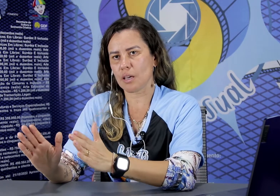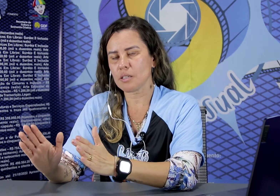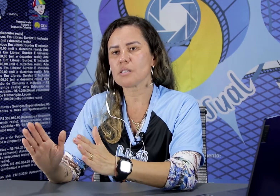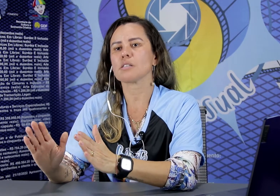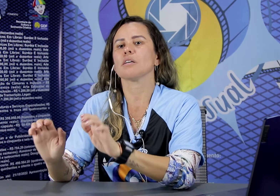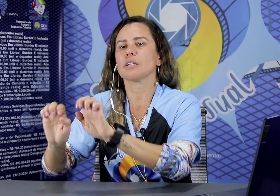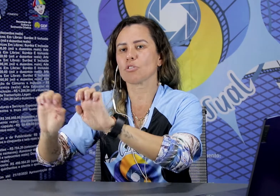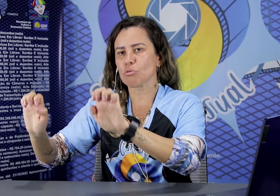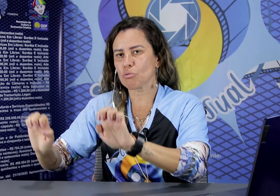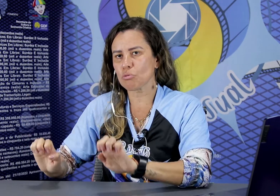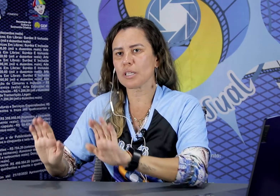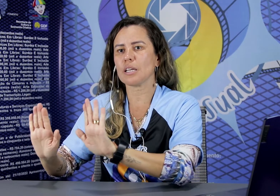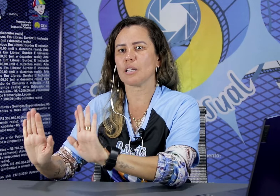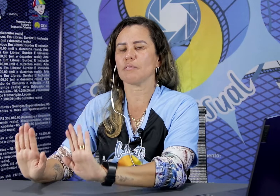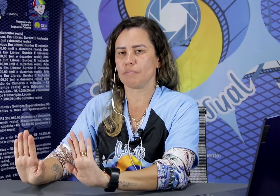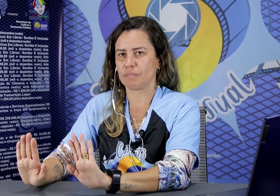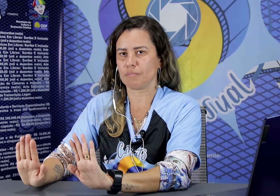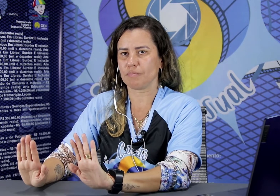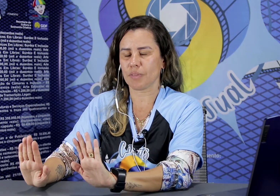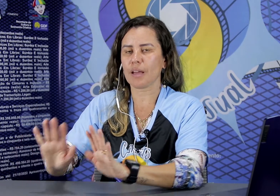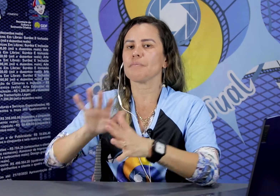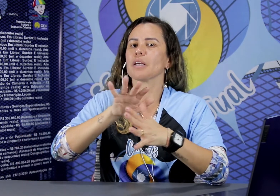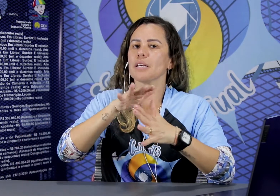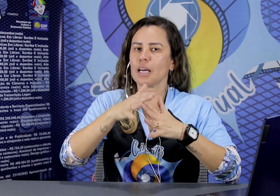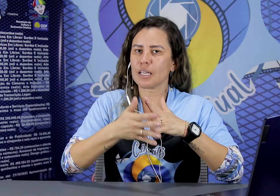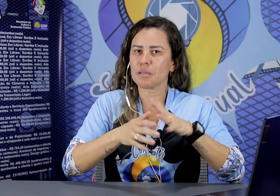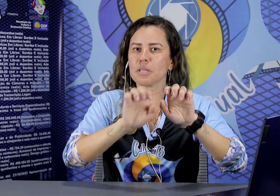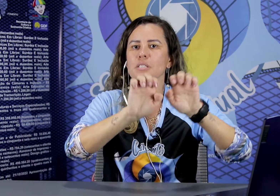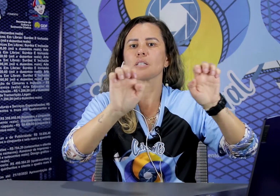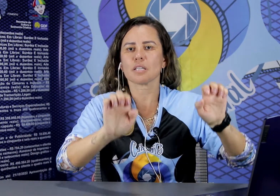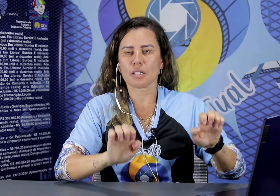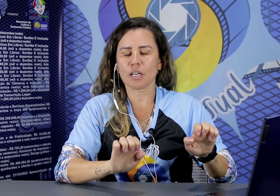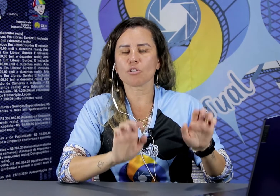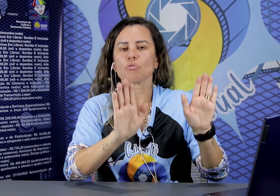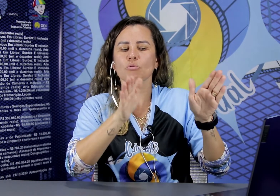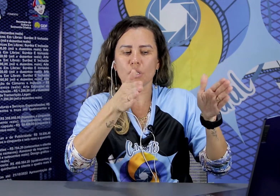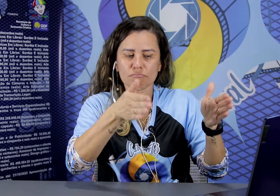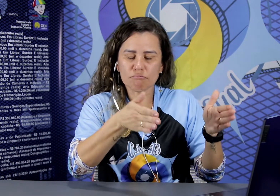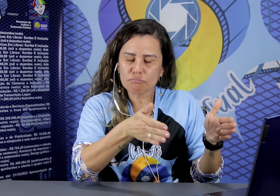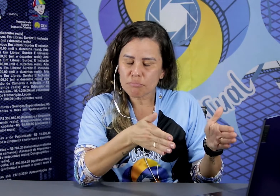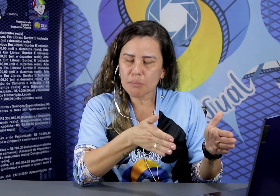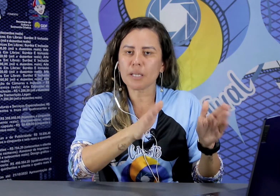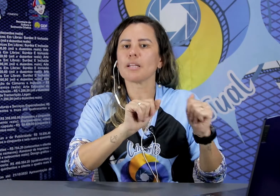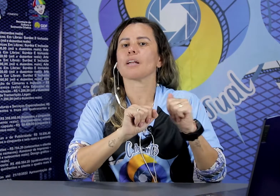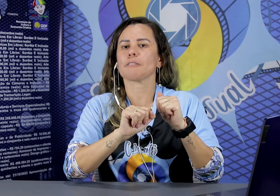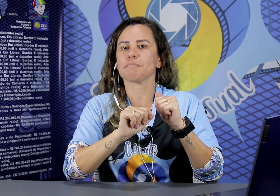português tem a estrutura dele, né? E a Libras tem a estrutura também dela,